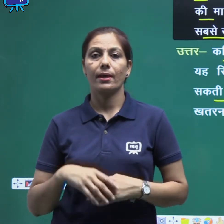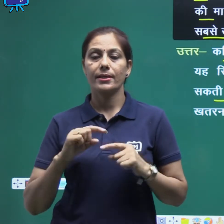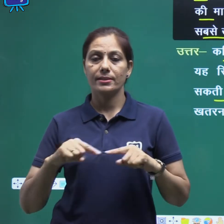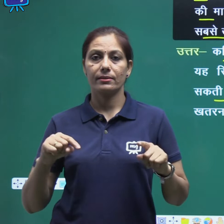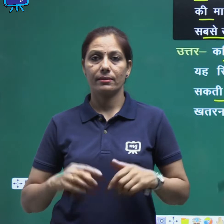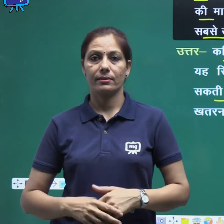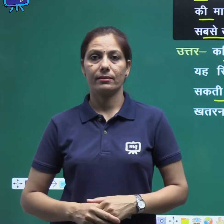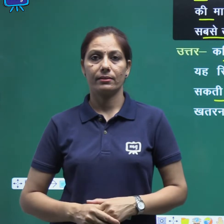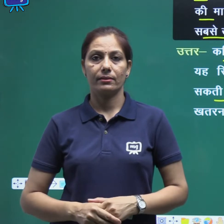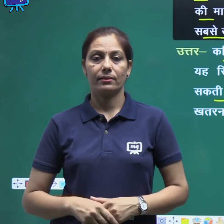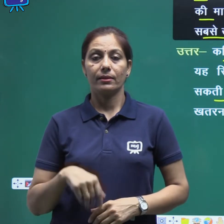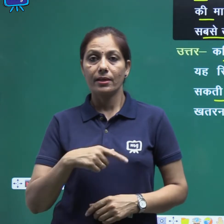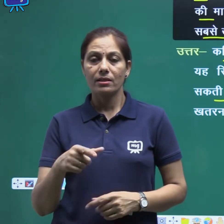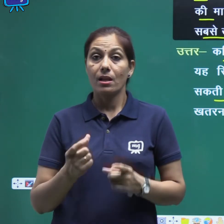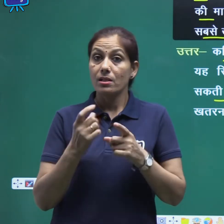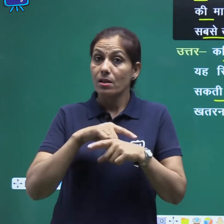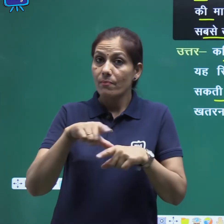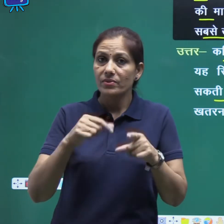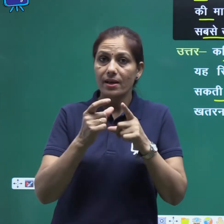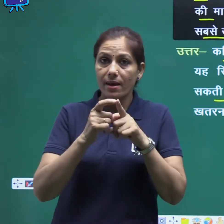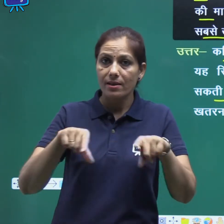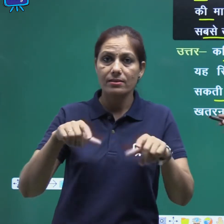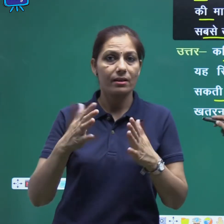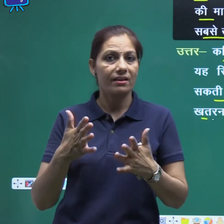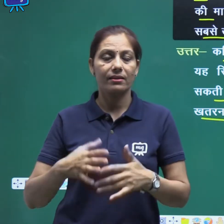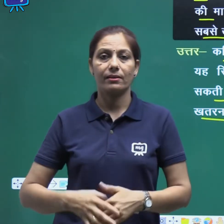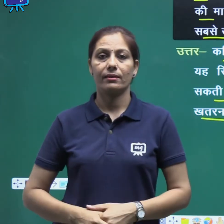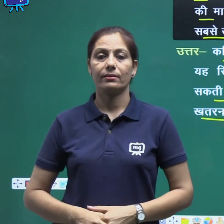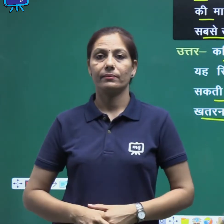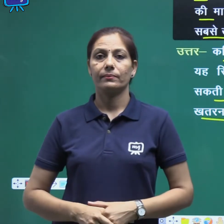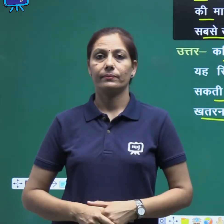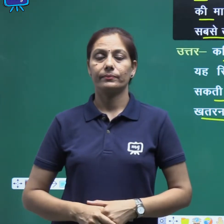इसलिए ये सबसे खतरनाक नहीं है।